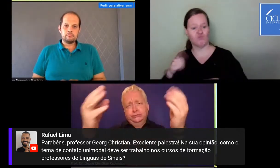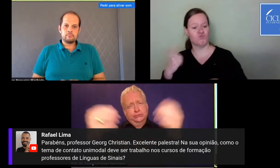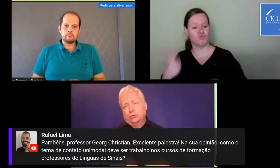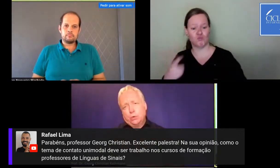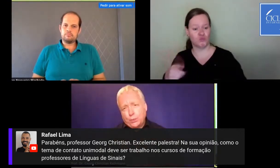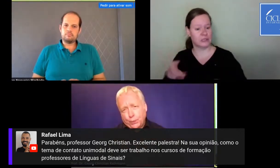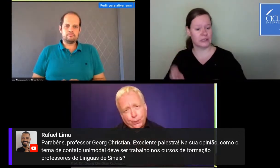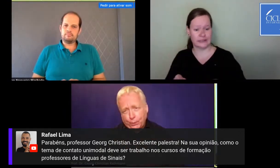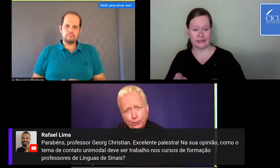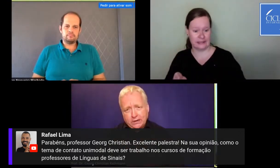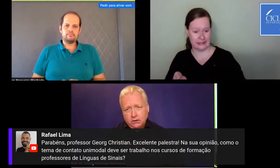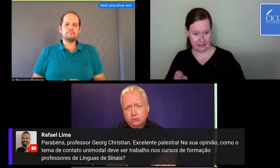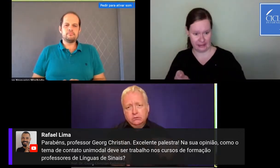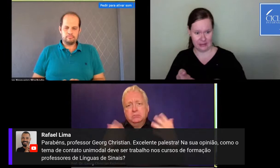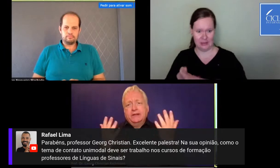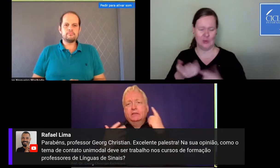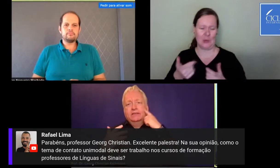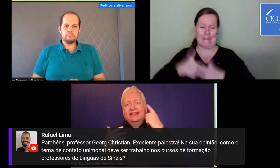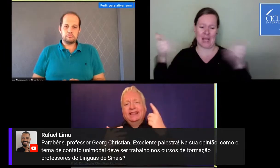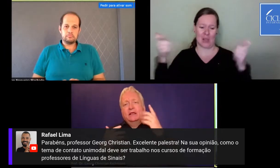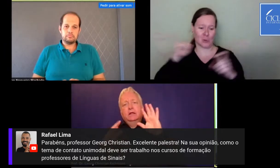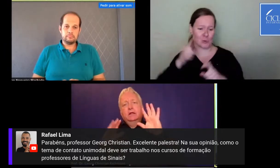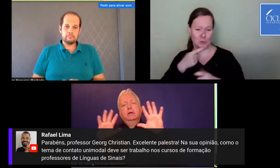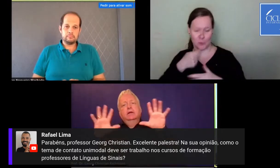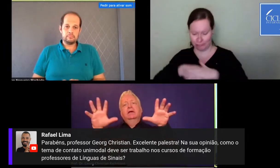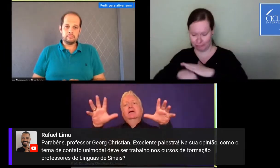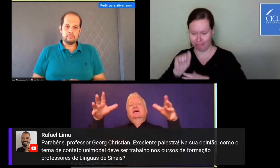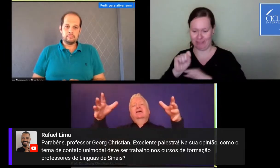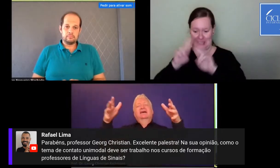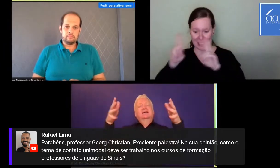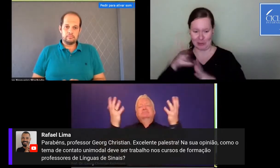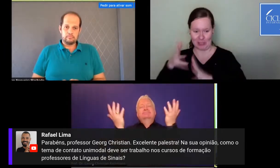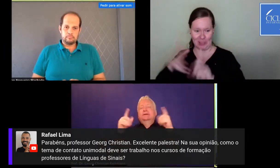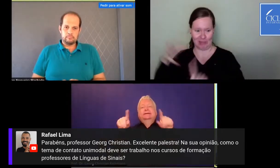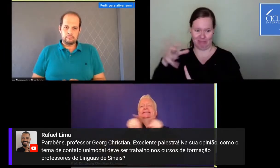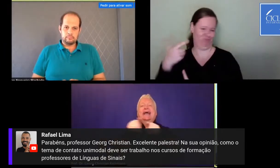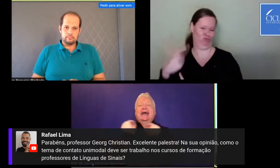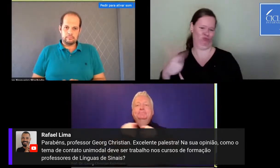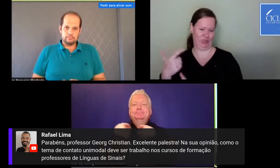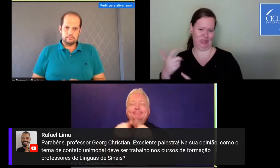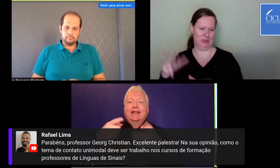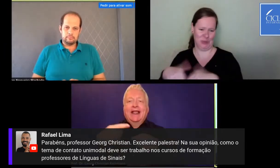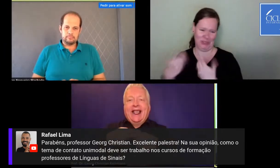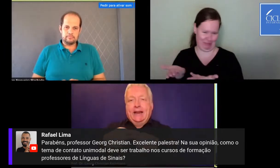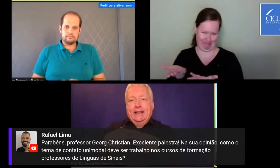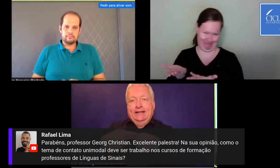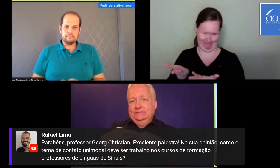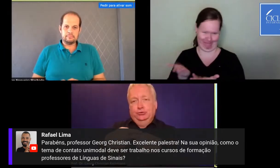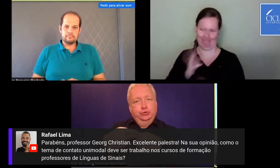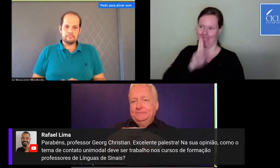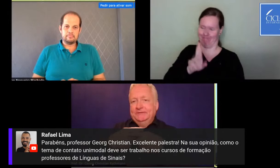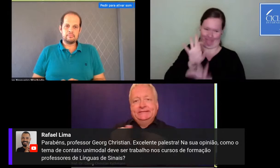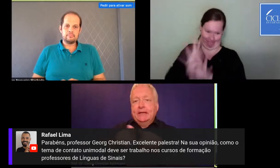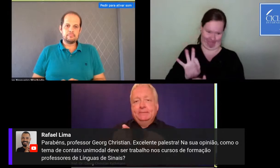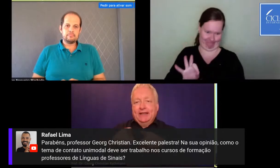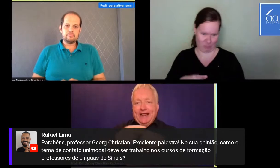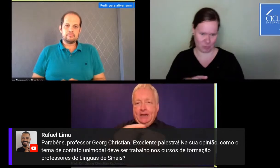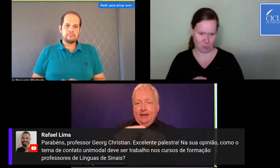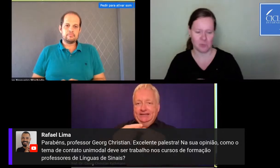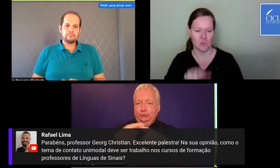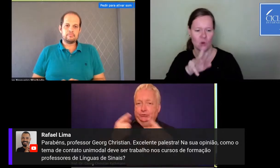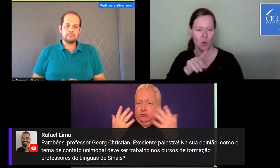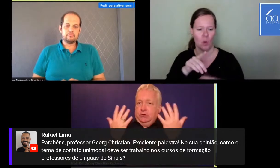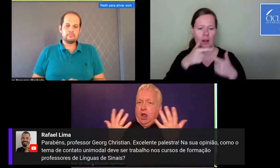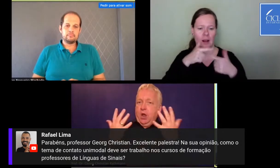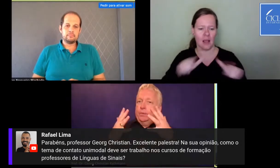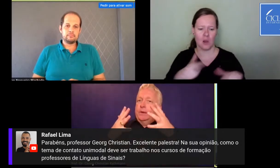é porque os sistemas internacionais não vão fazer parte disso, né? Eles não podem ser considerados um